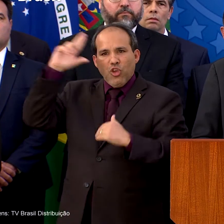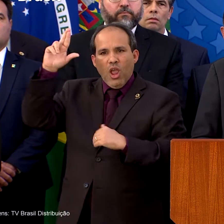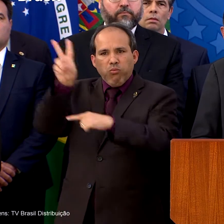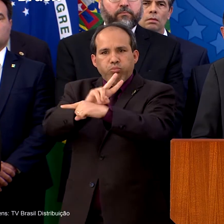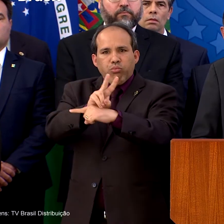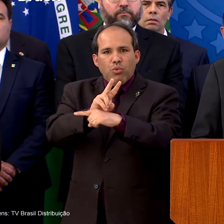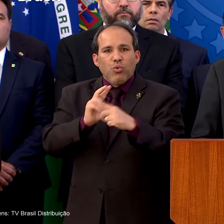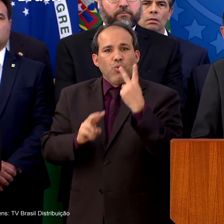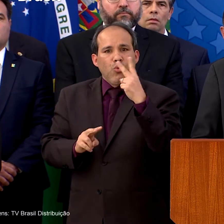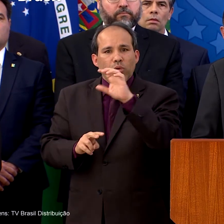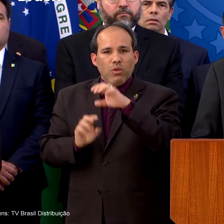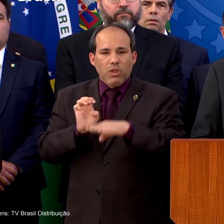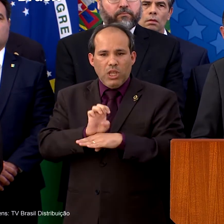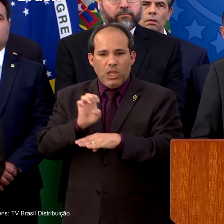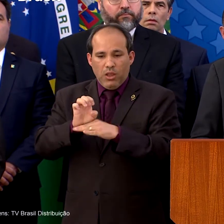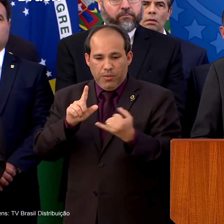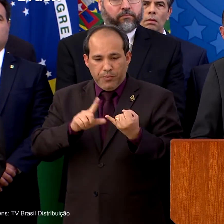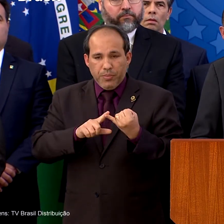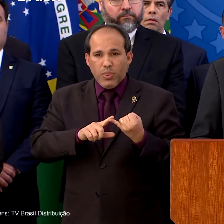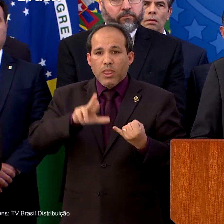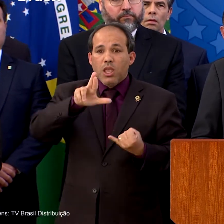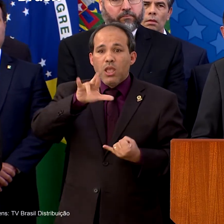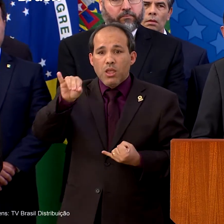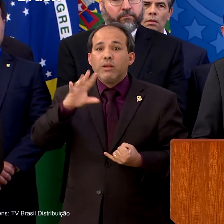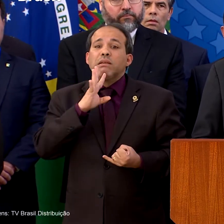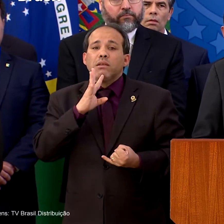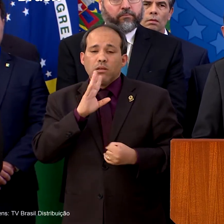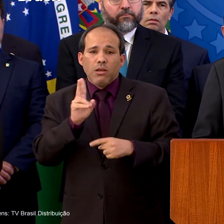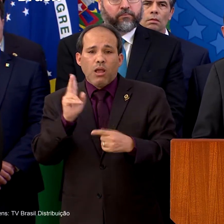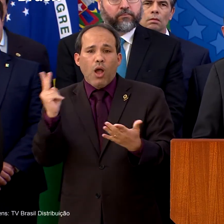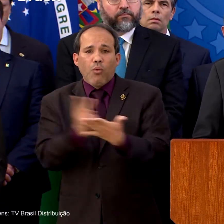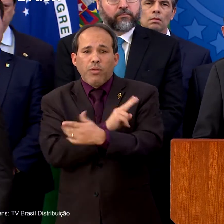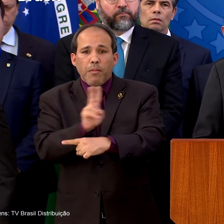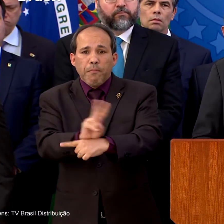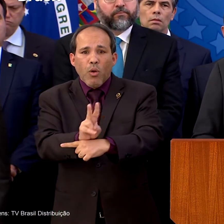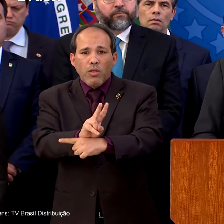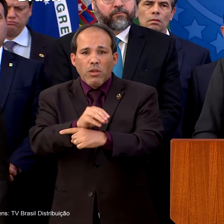é o do rio a coleção do porteiro